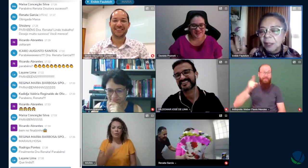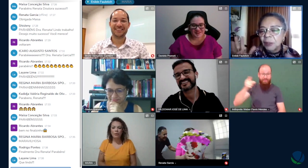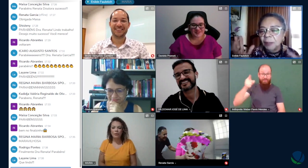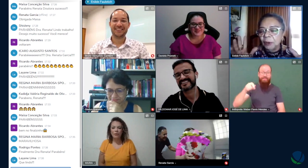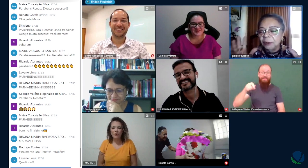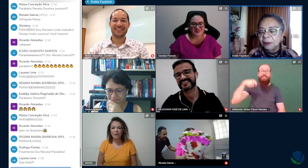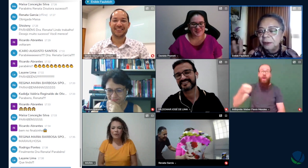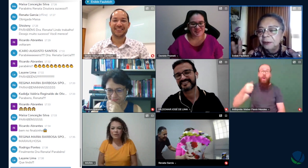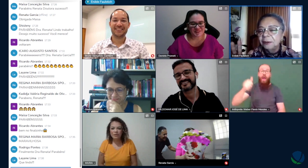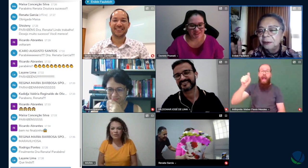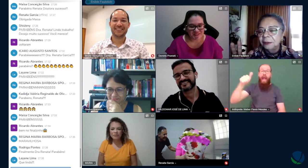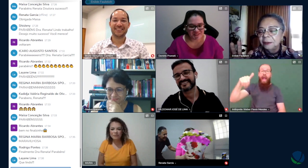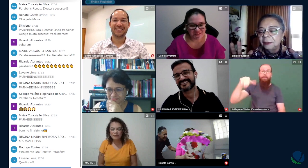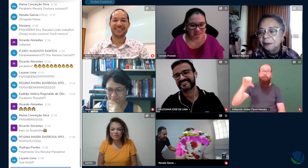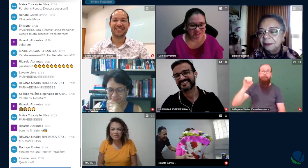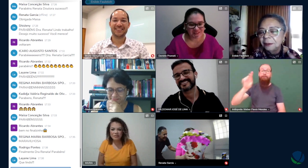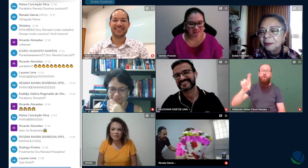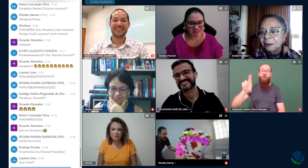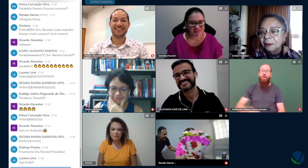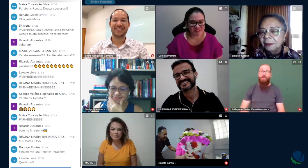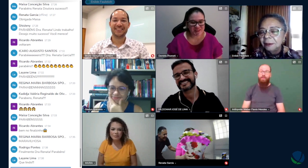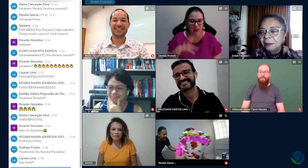Daniela, o sinal de amor.